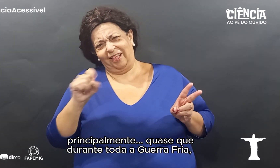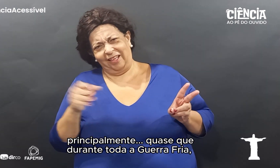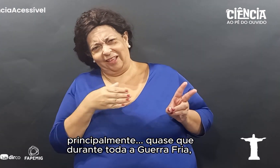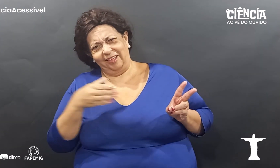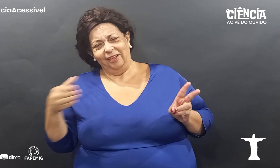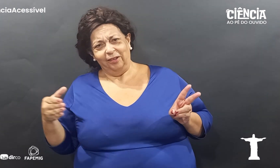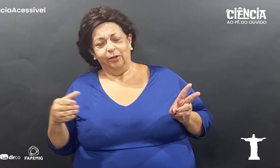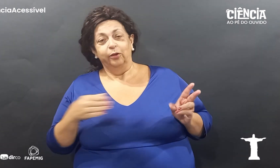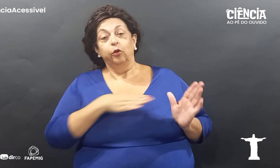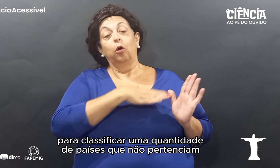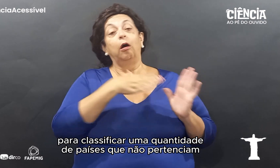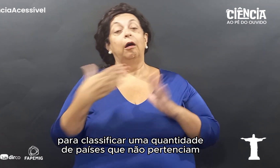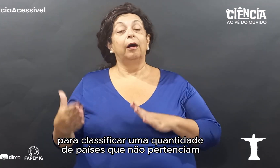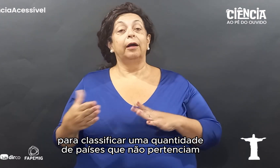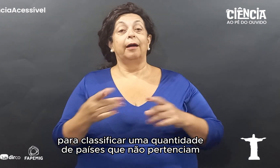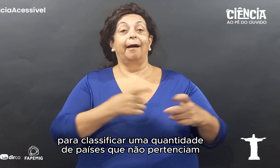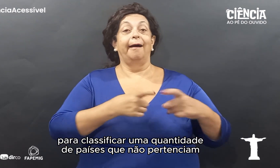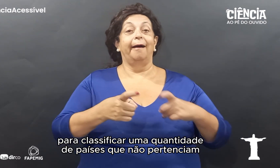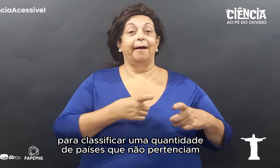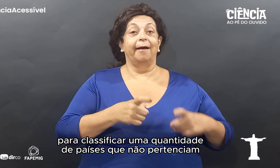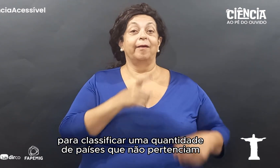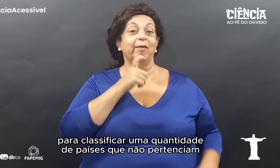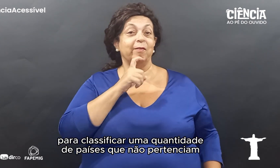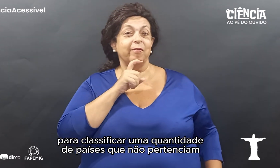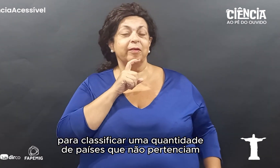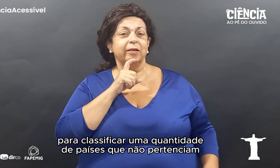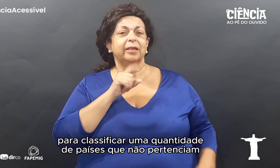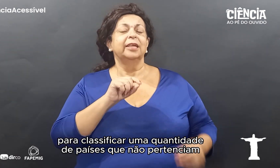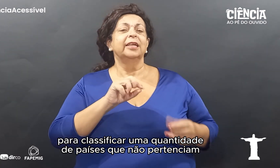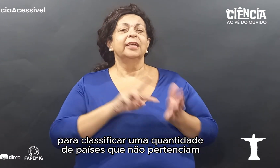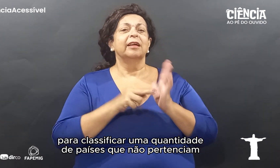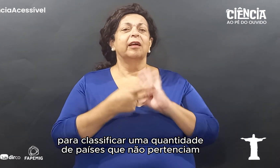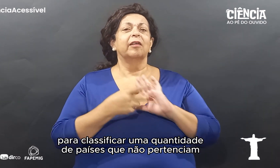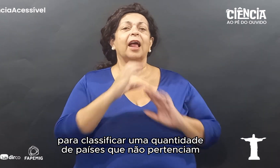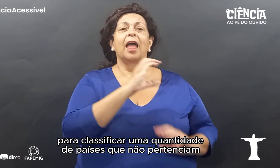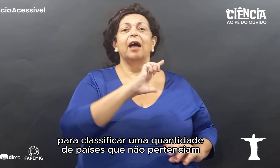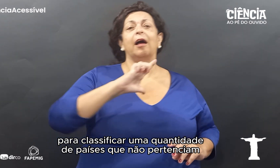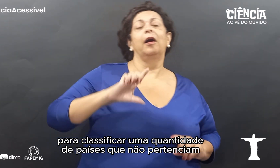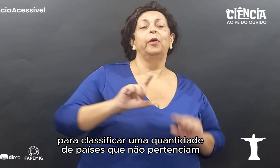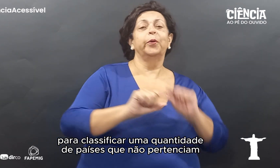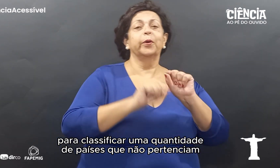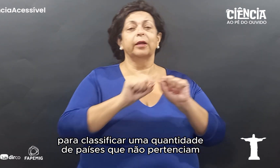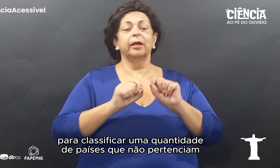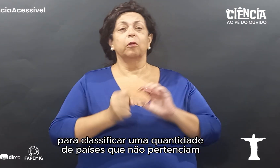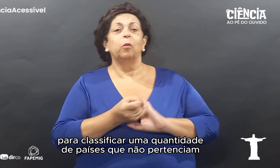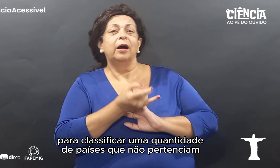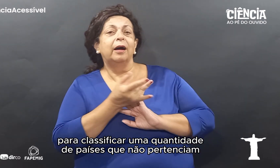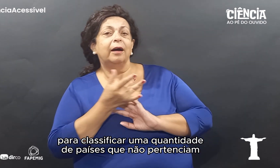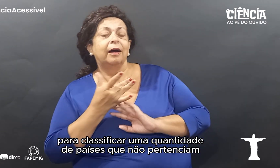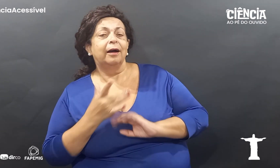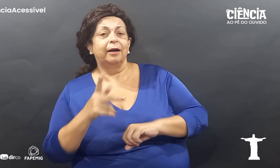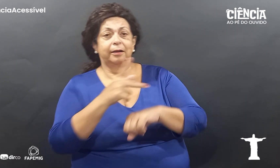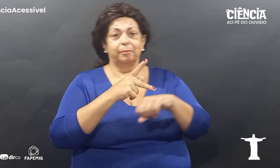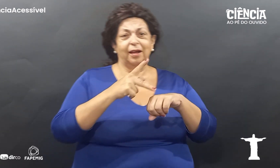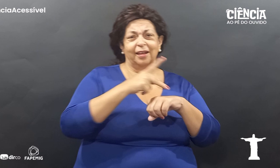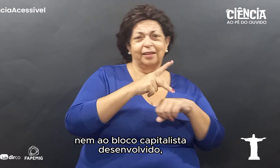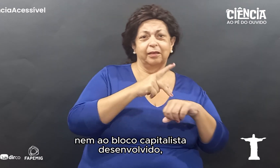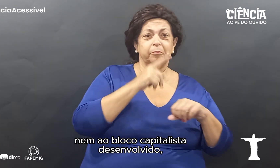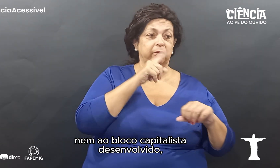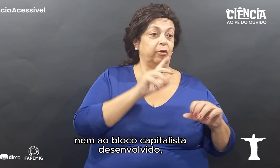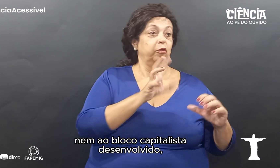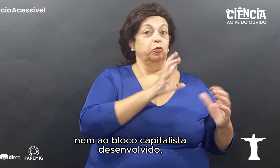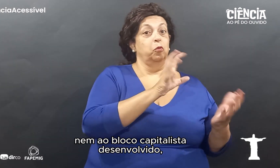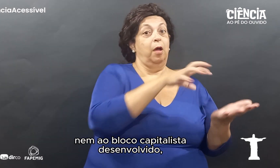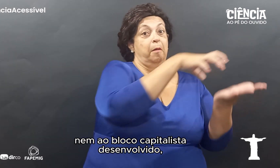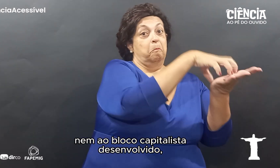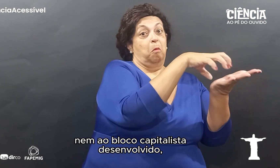a Guerra Fria, para classificar um número, uma quantidade de países que não pertencia nem